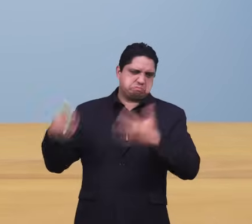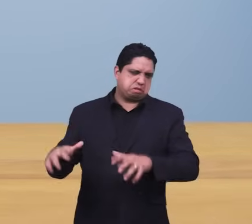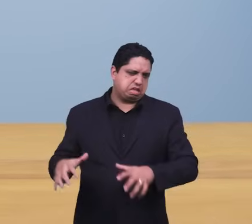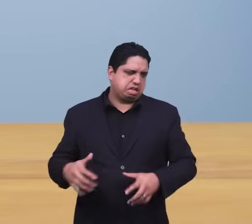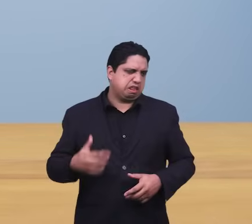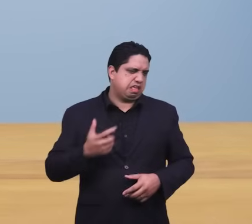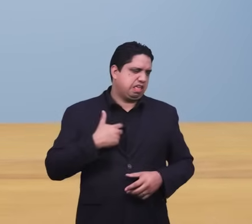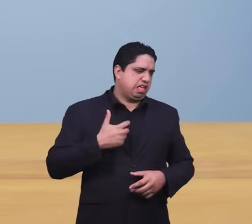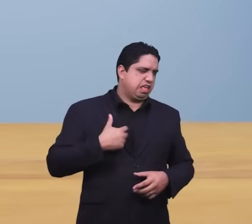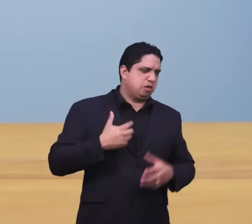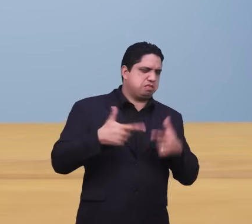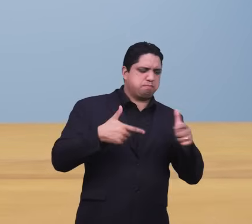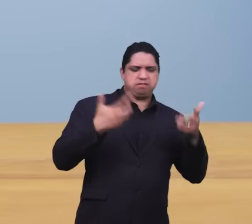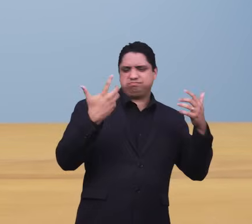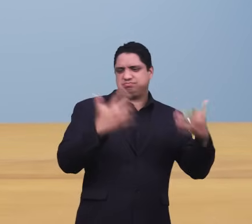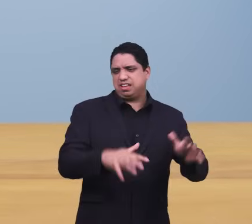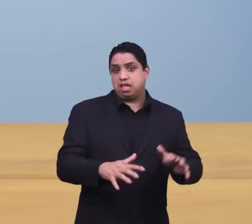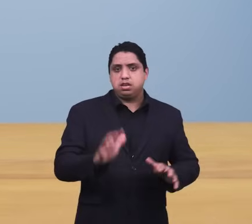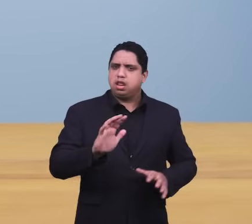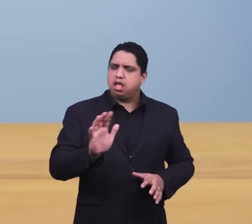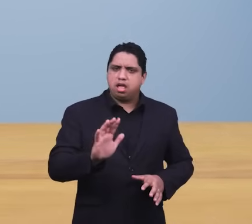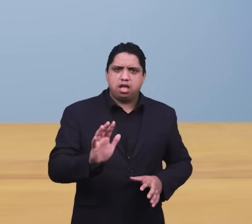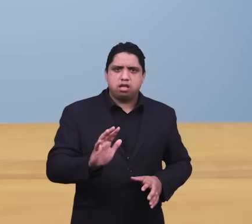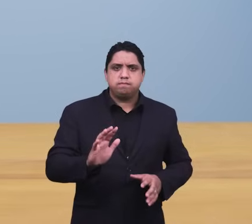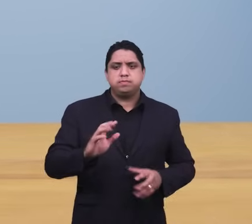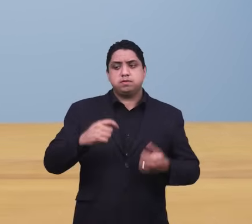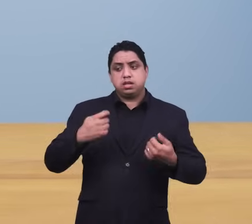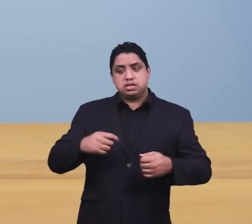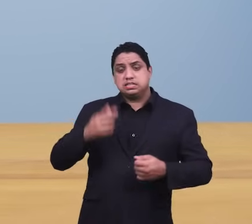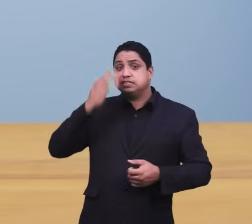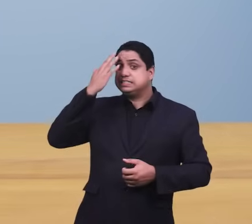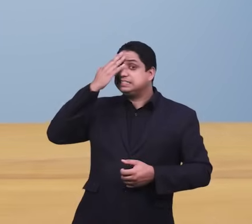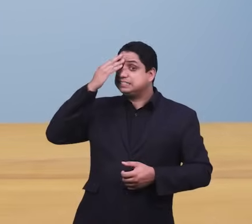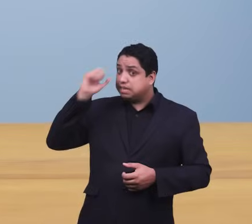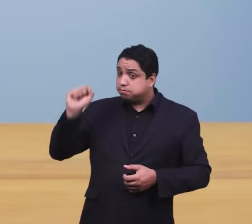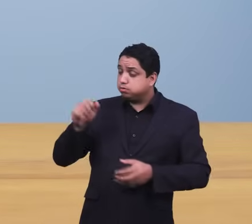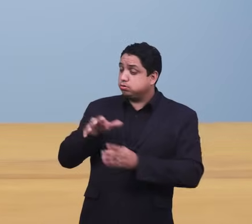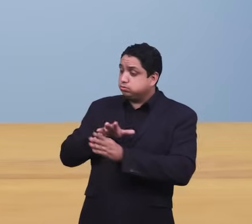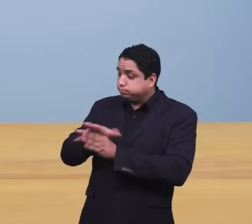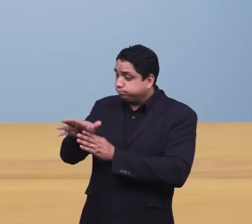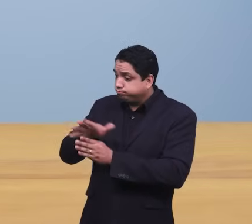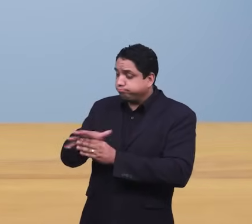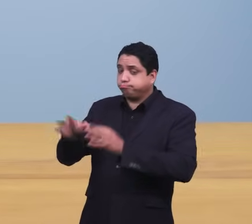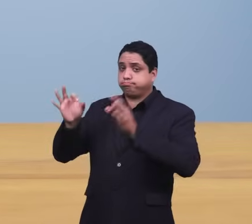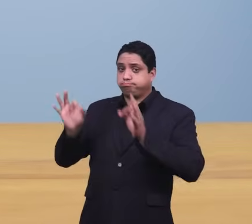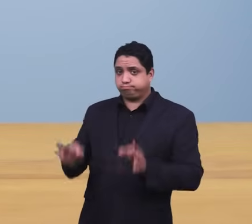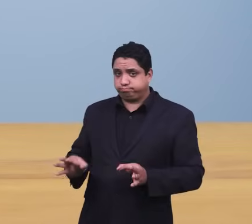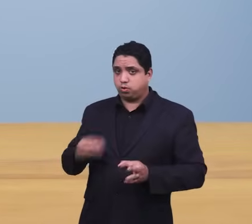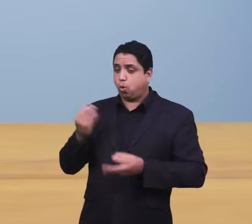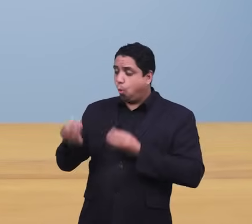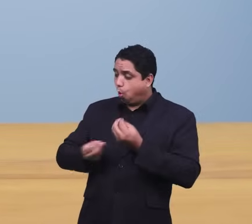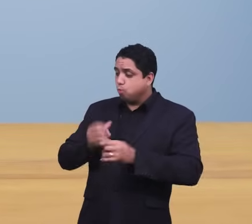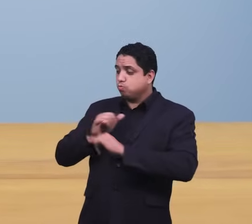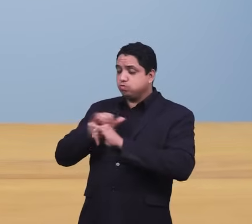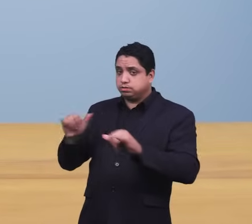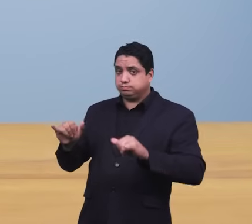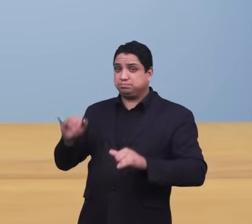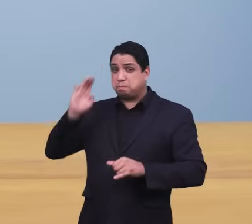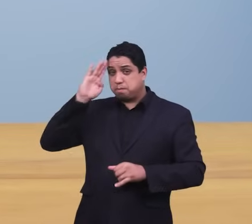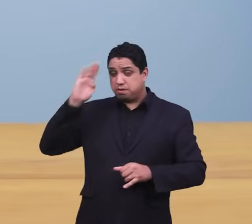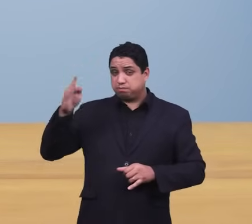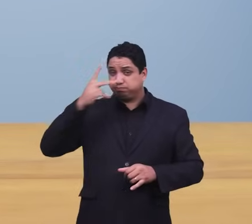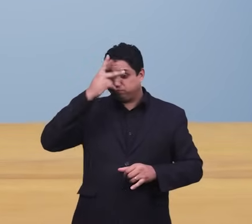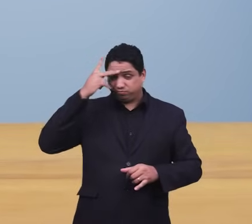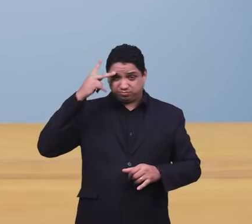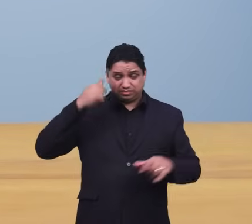de uma solução. E se eu não tenho um diagnóstico, um nome fechado, determinado, e principalmente quem trabalha com criança